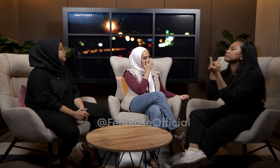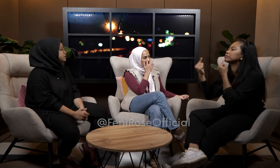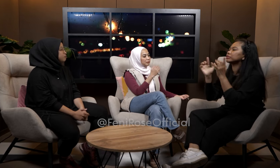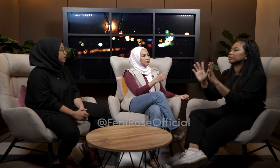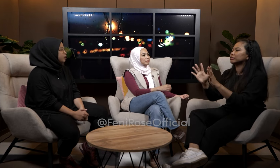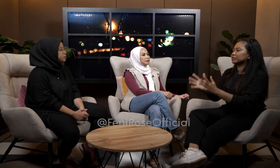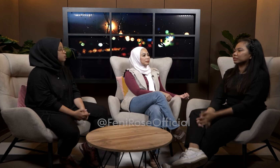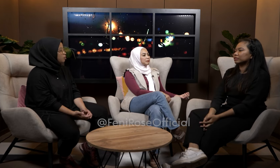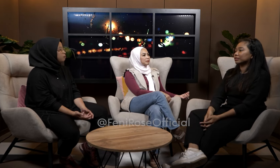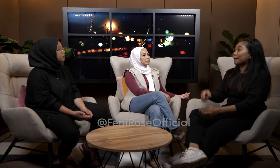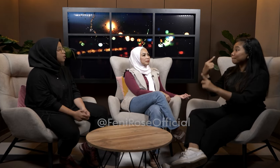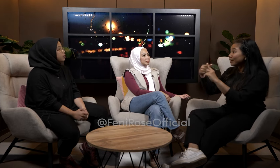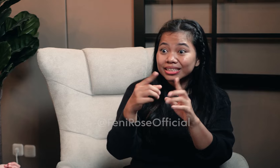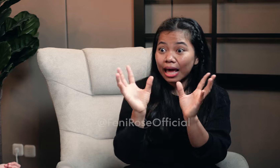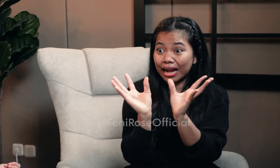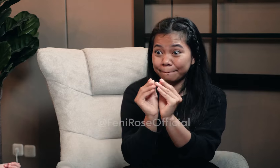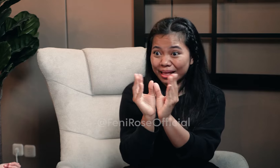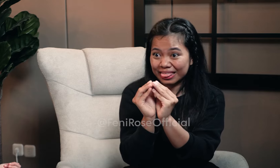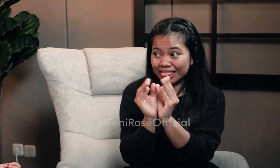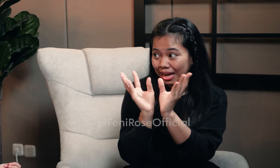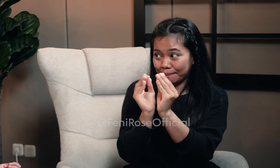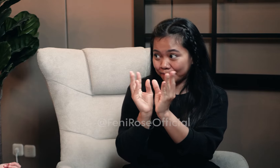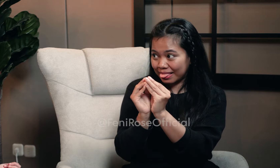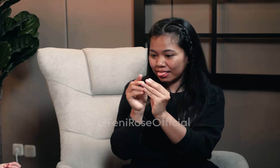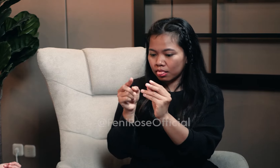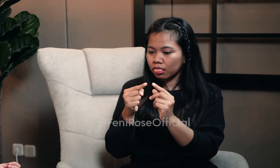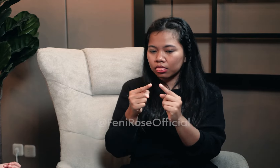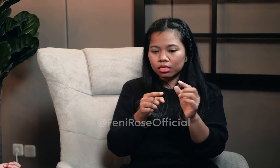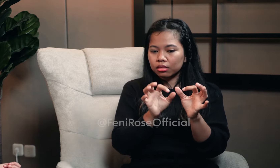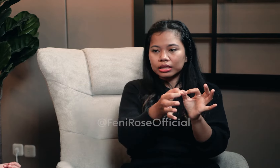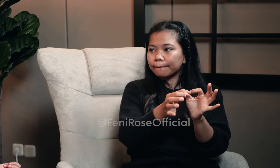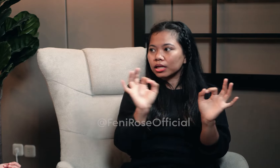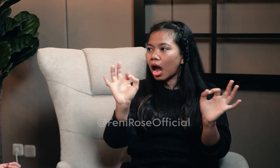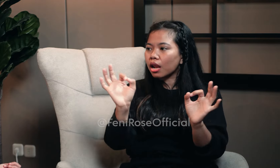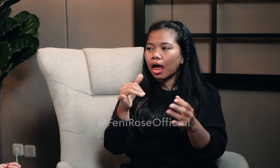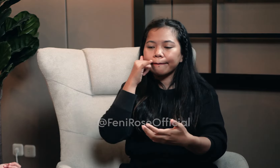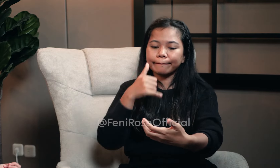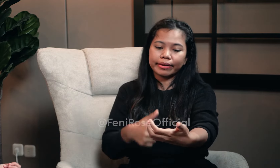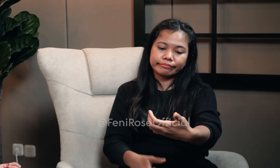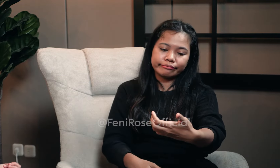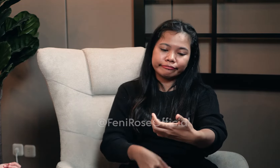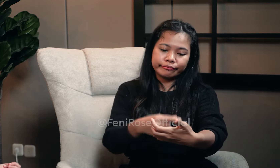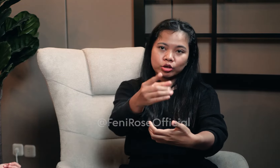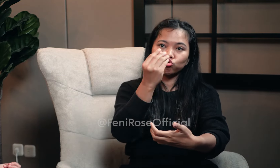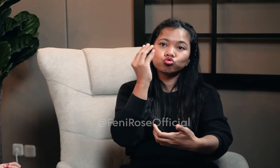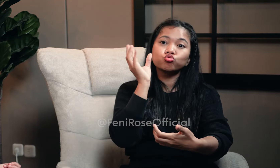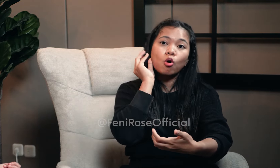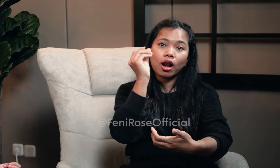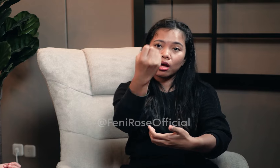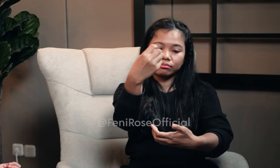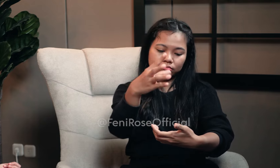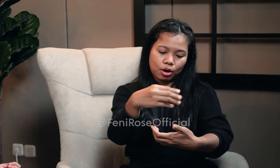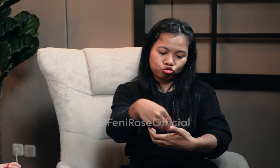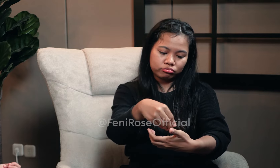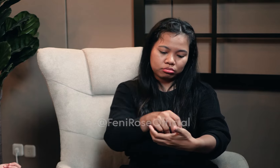sih Mbah yang miskom biasanya plus kalau rapat tidak ada juru bahasa isyarat menggunakan apa